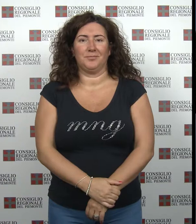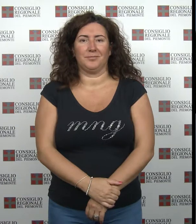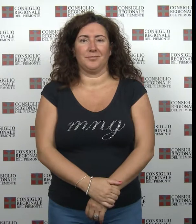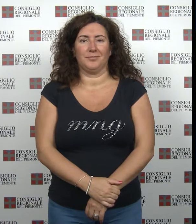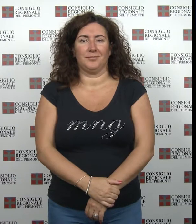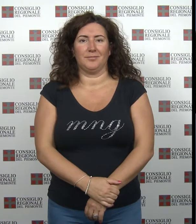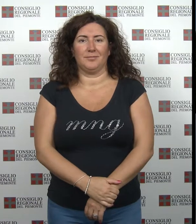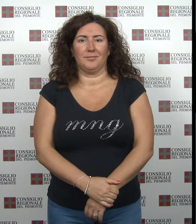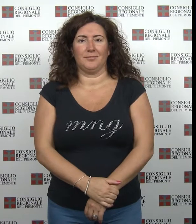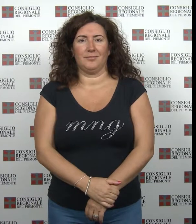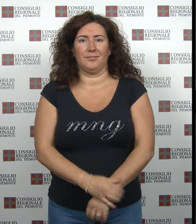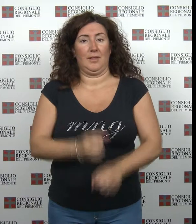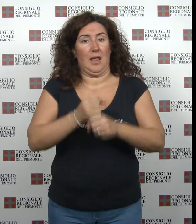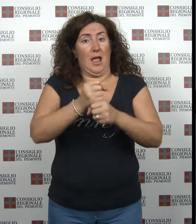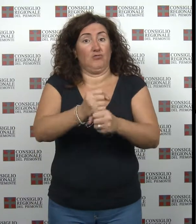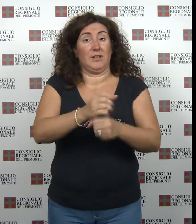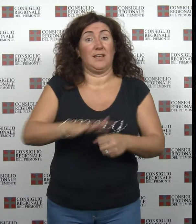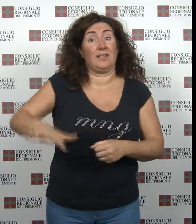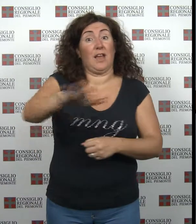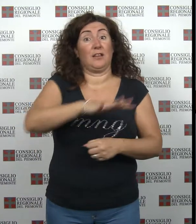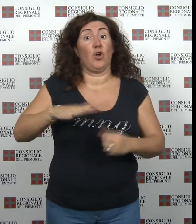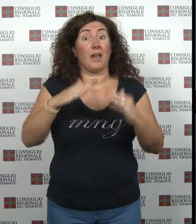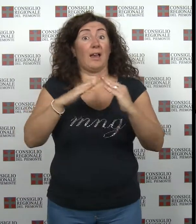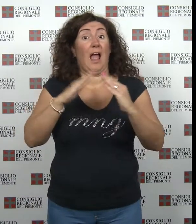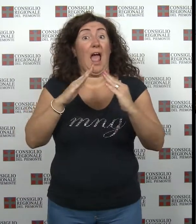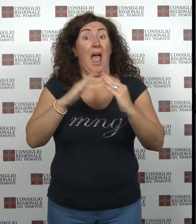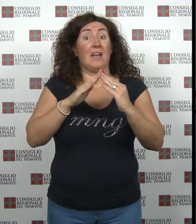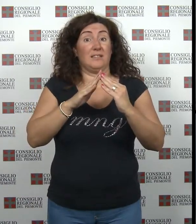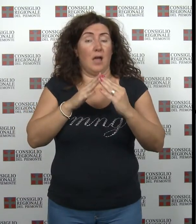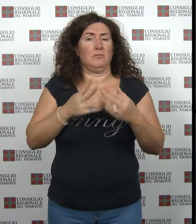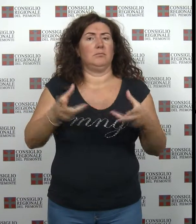Per il riordino delle agenzie territoriali per la casa.